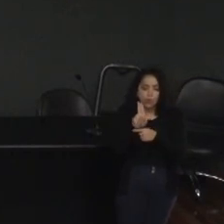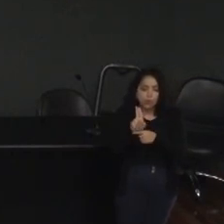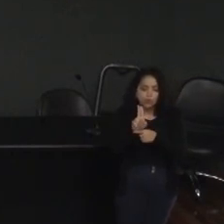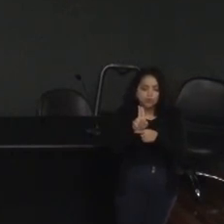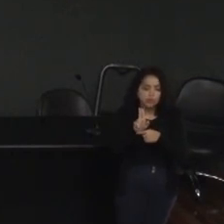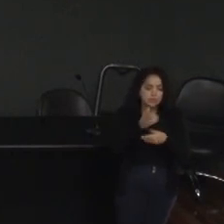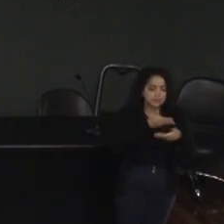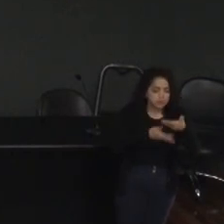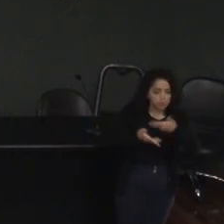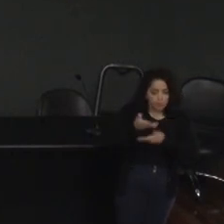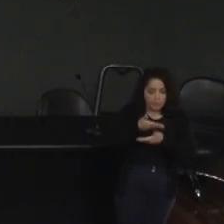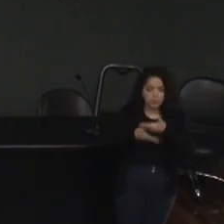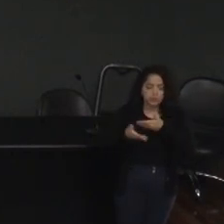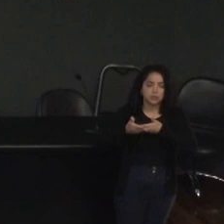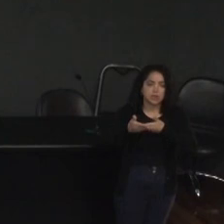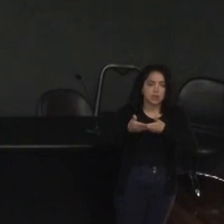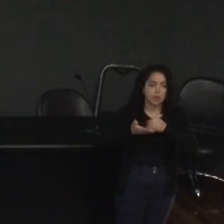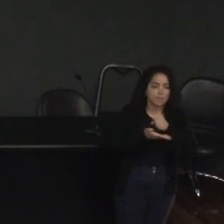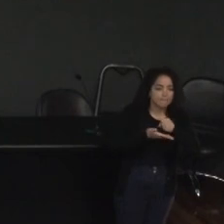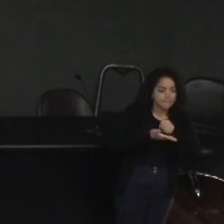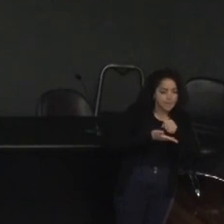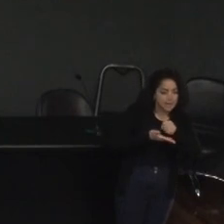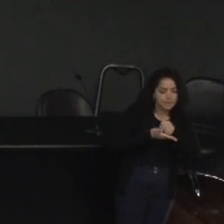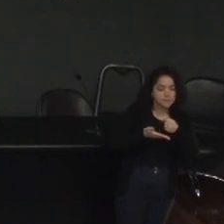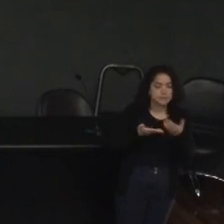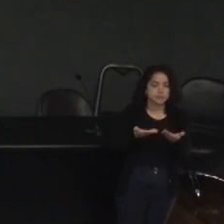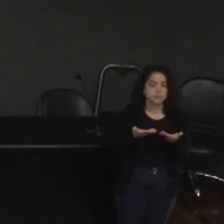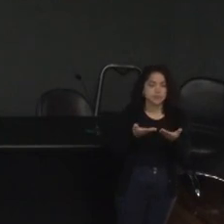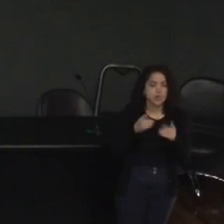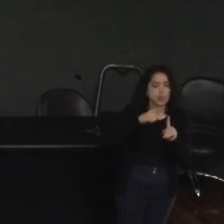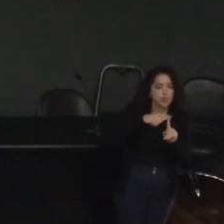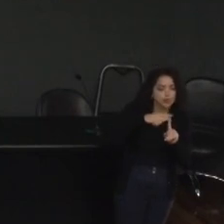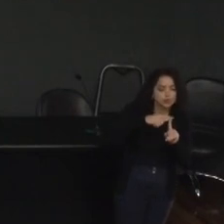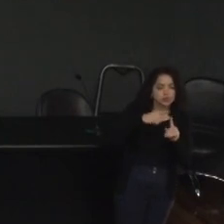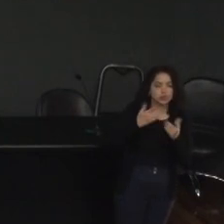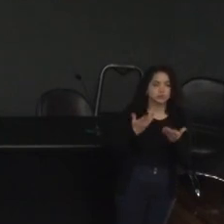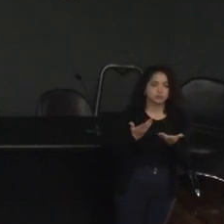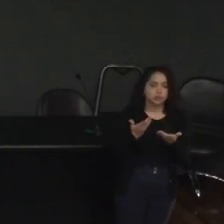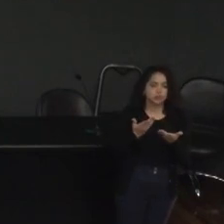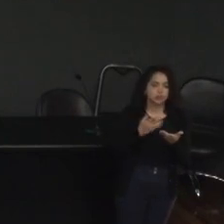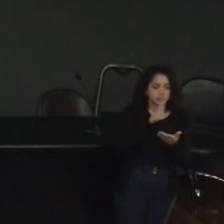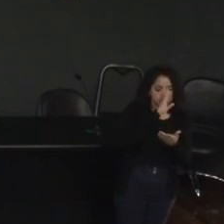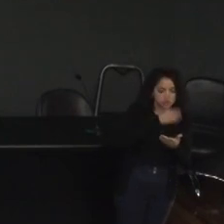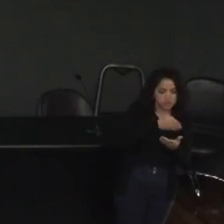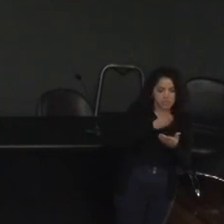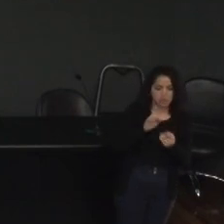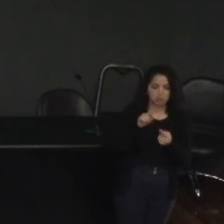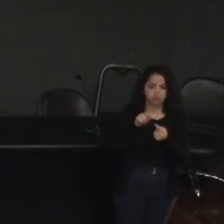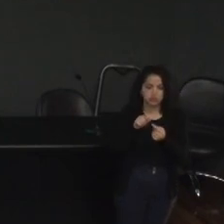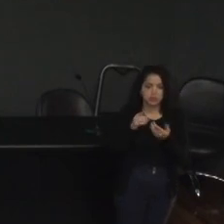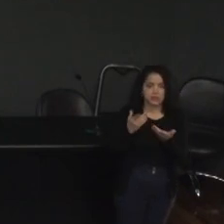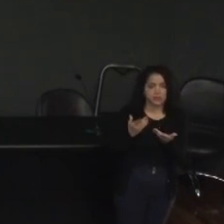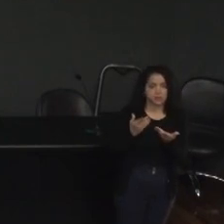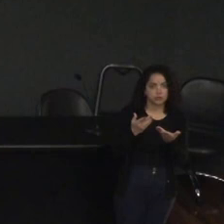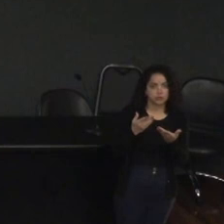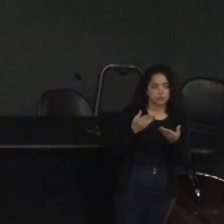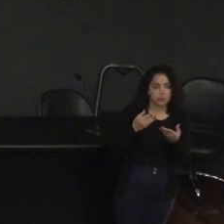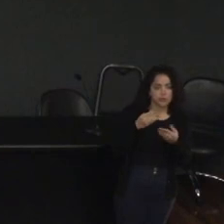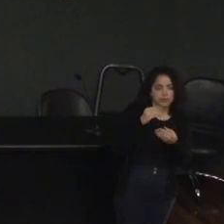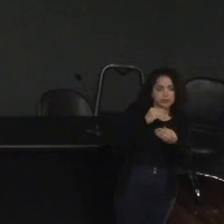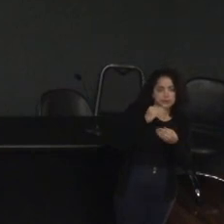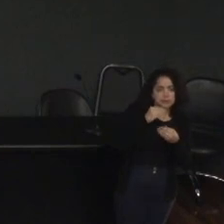é compartilhado ou não com terceiro Qual é a base legal desse dado Qual é o tipo desse dado se é direto e indireto se for direto sensível